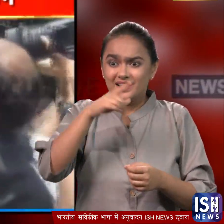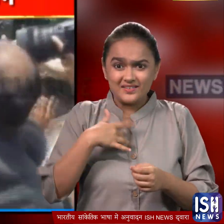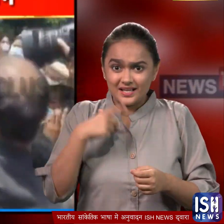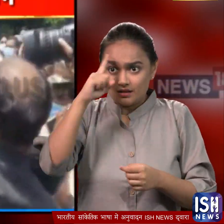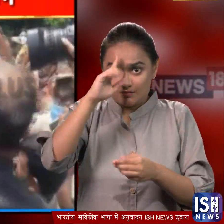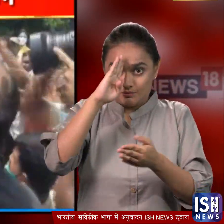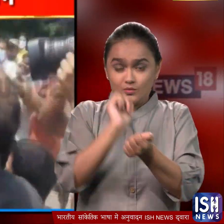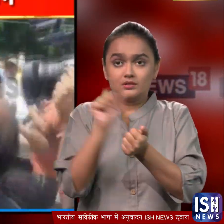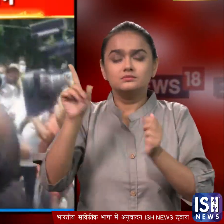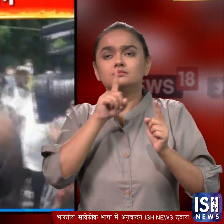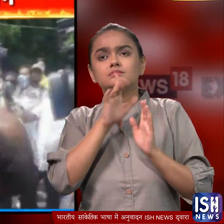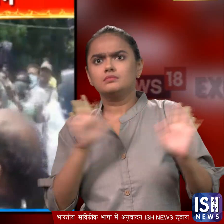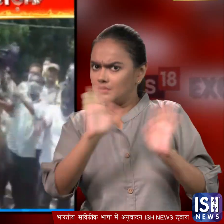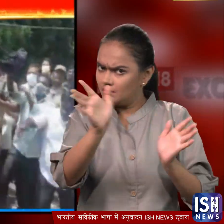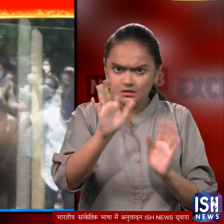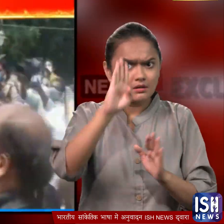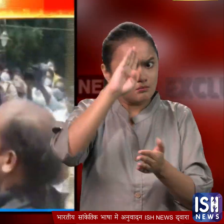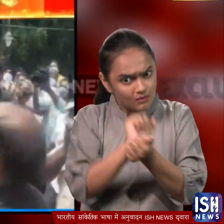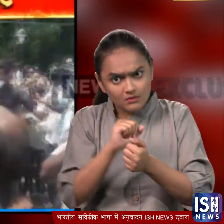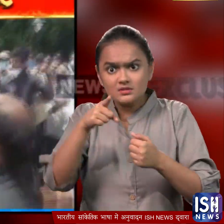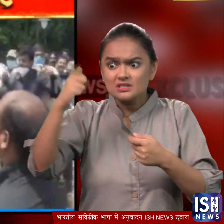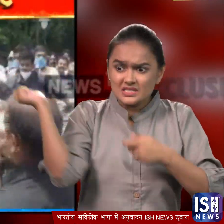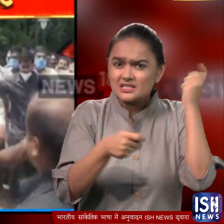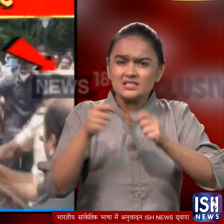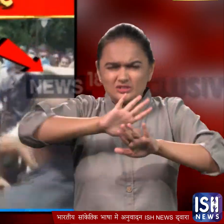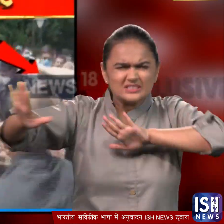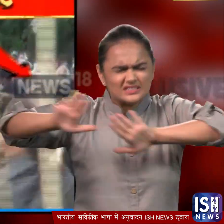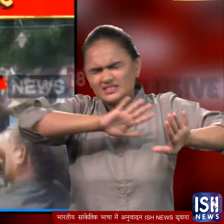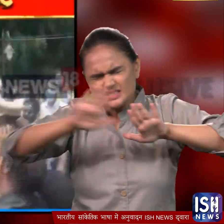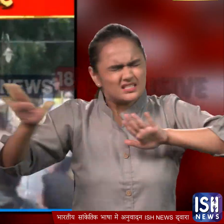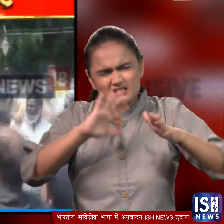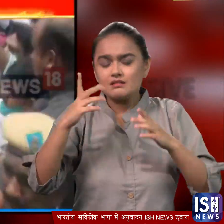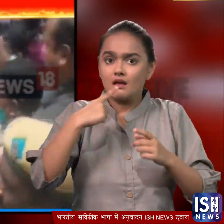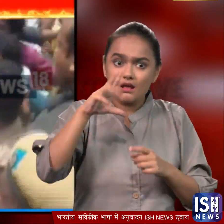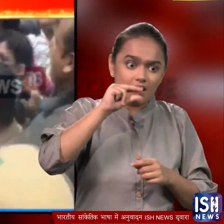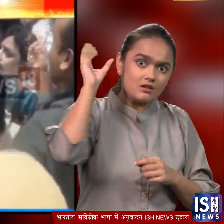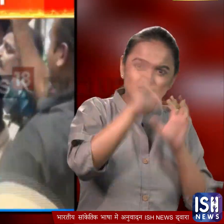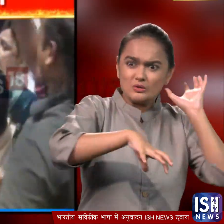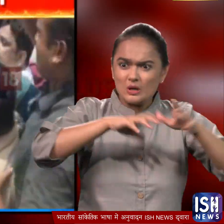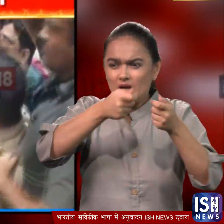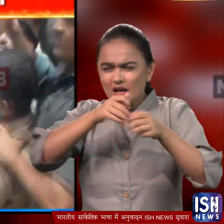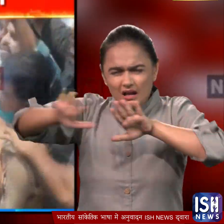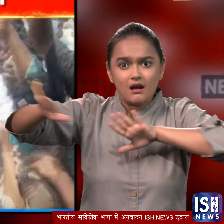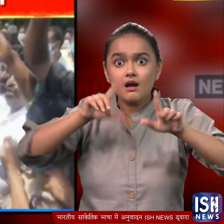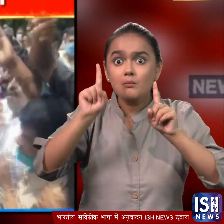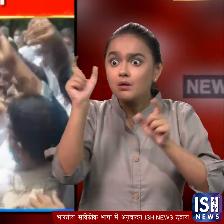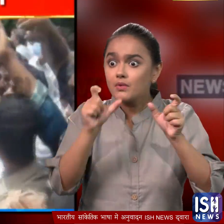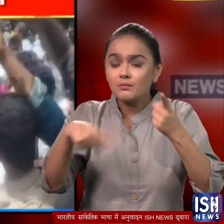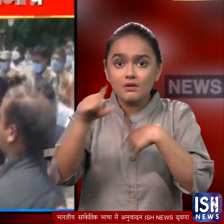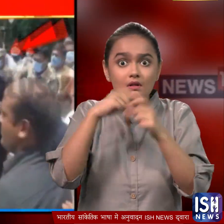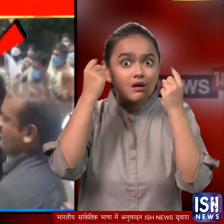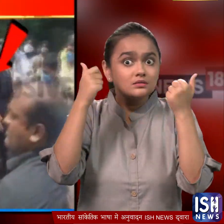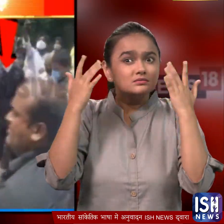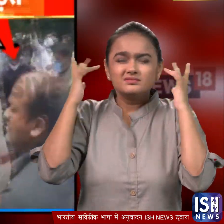ऐसा नहीं था कि इस दौरान पुलिस वाले खामोश बैठे रहे। उन लोगों ने इस मारपीट को रोकने में पूरी ताकत झोंक दी, लेकिन दोनों पक्षों के लोग इस तरह उलझे